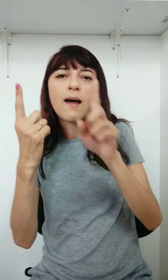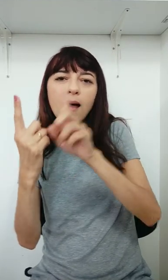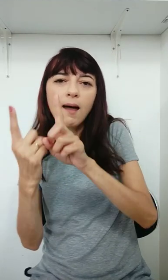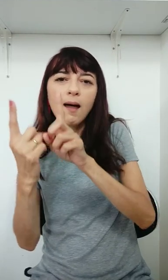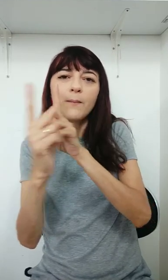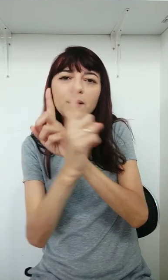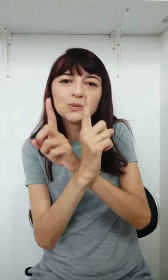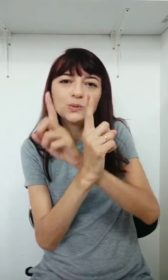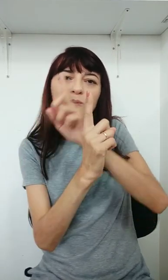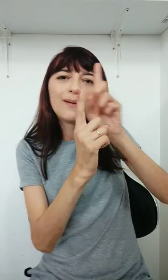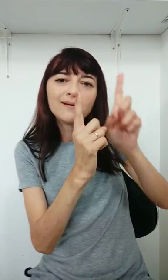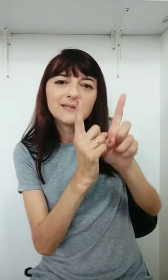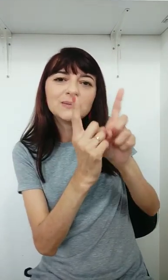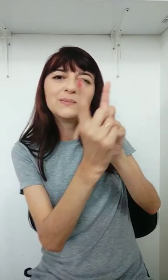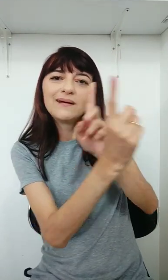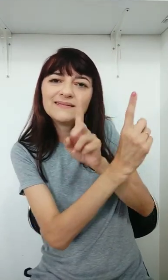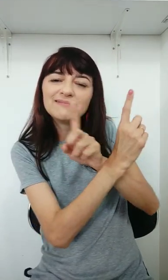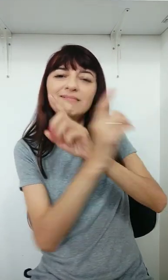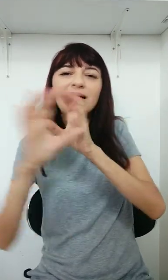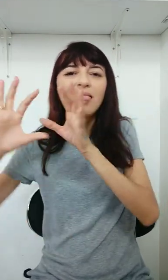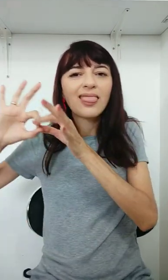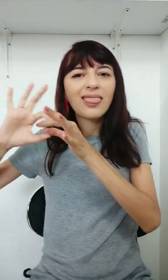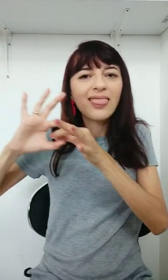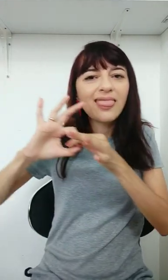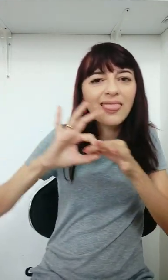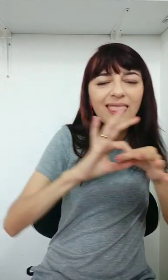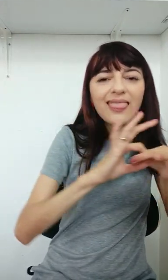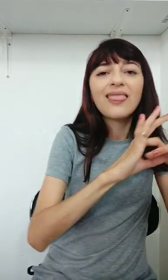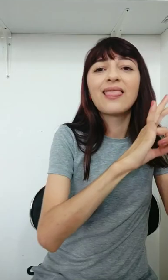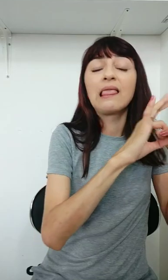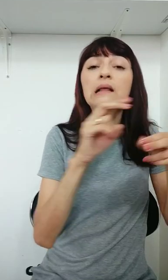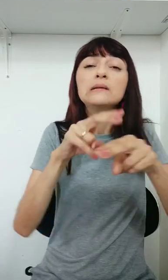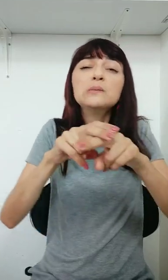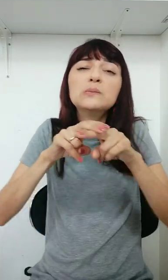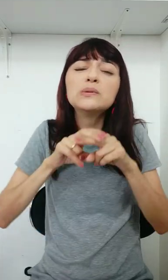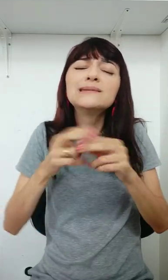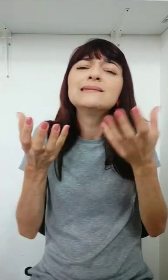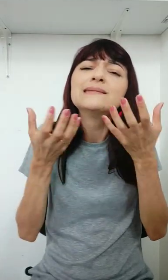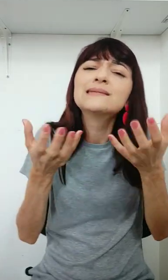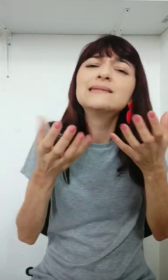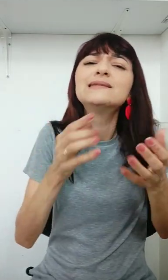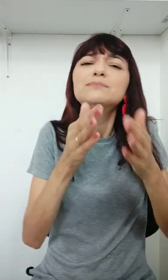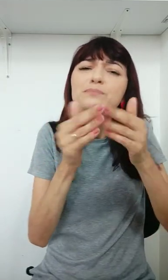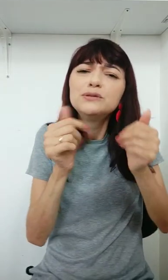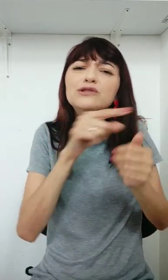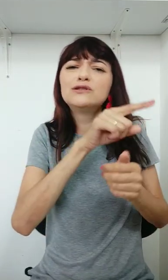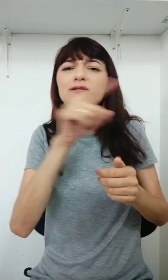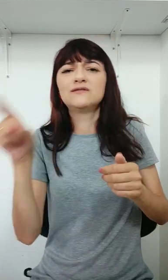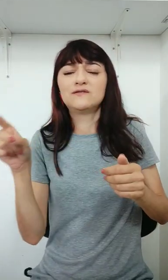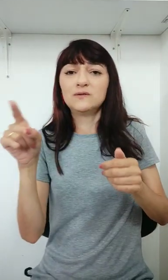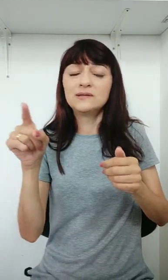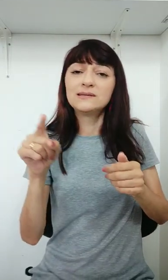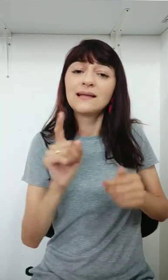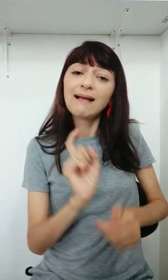vocês, vocês passam para outras pessoas e assim sucessivamente, né? Por isso que eu gostaria de pedir para vocês que estão